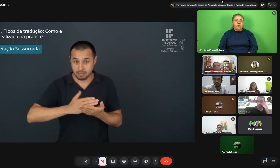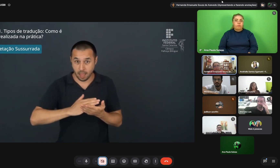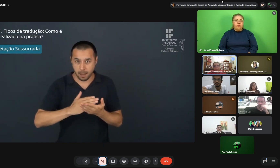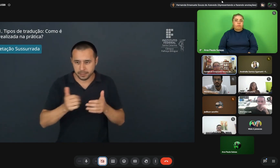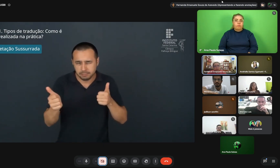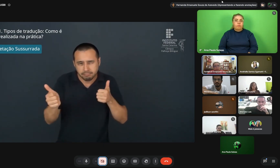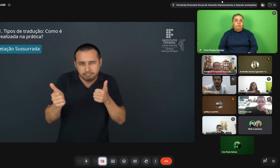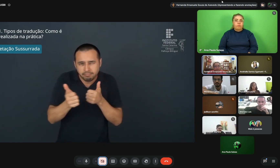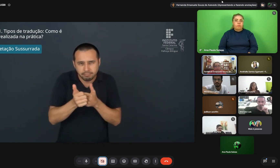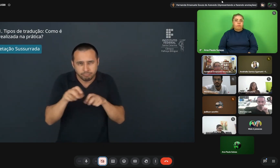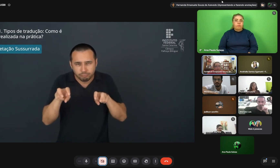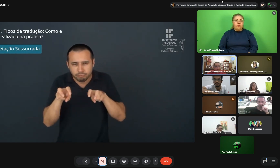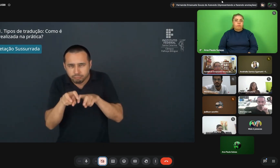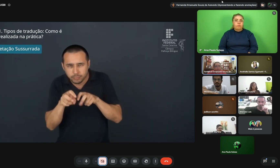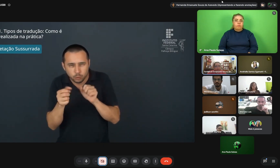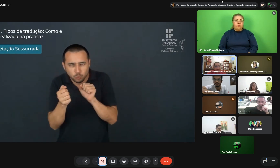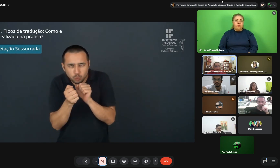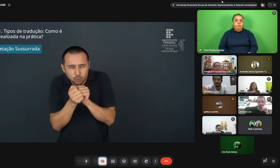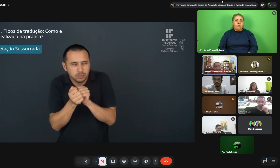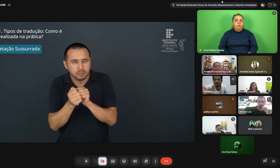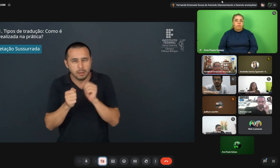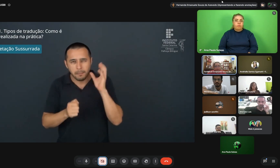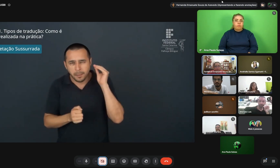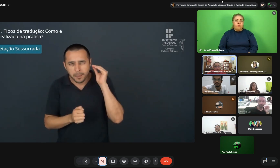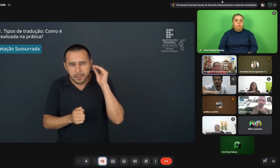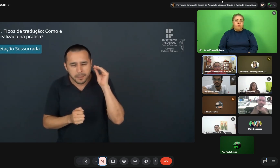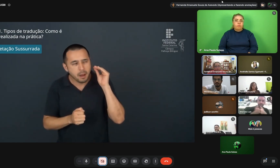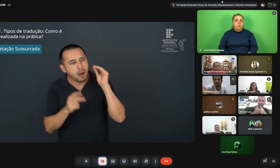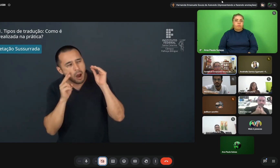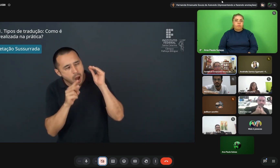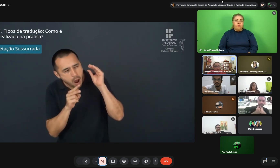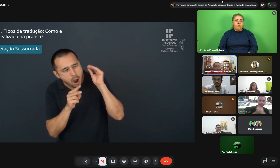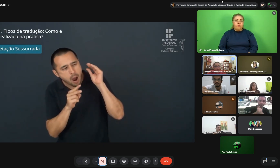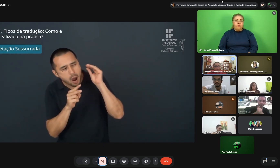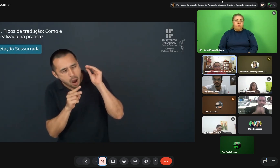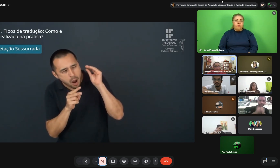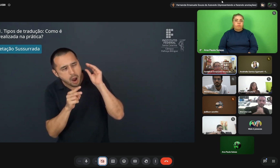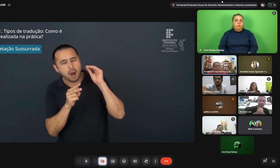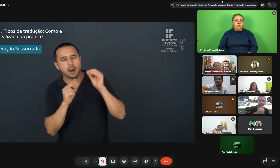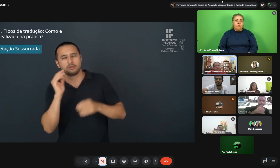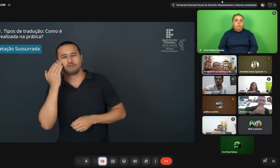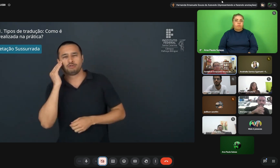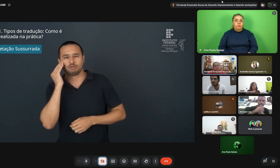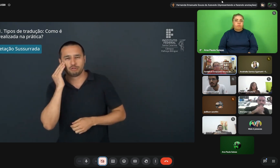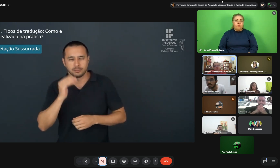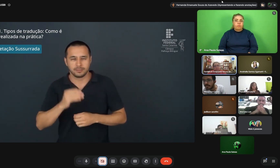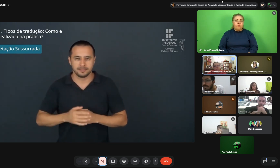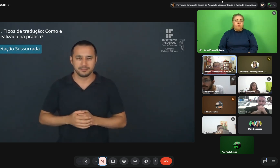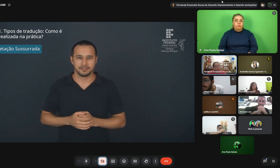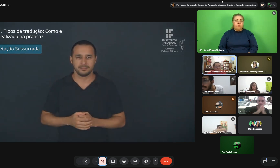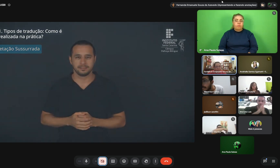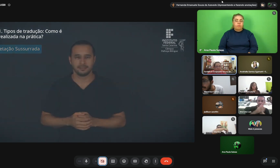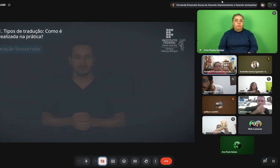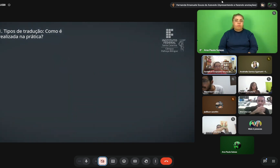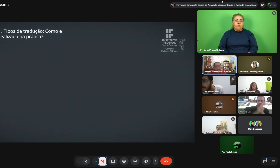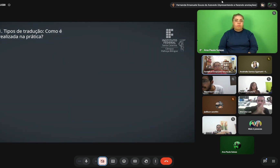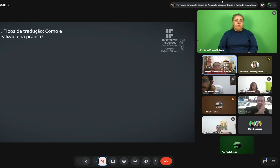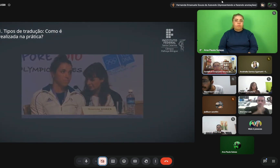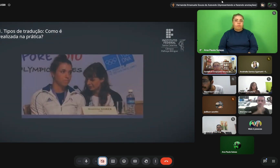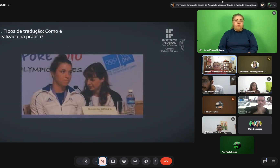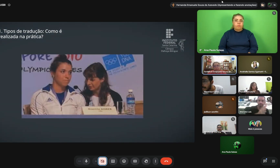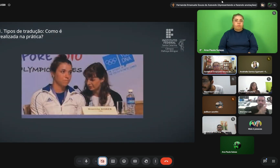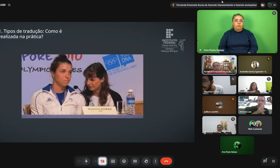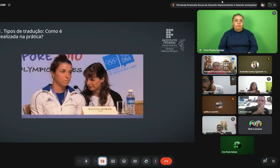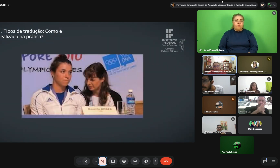ali, e aí fica com a comunicação ainda com barreiras. Aí pega uma pessoa próximo dela e faz a sinalização, a